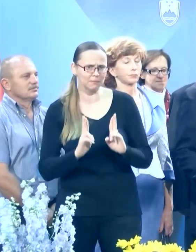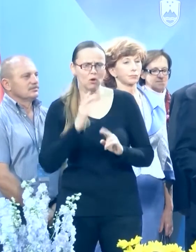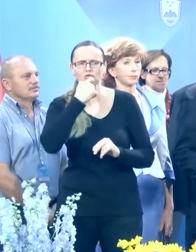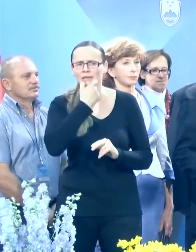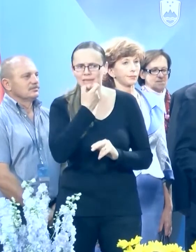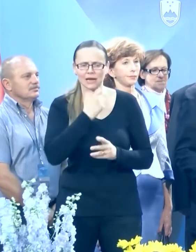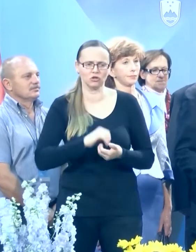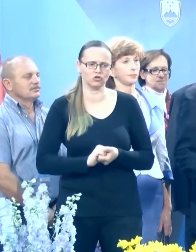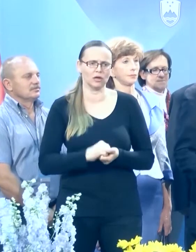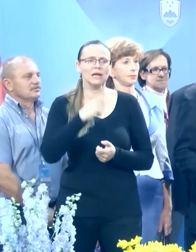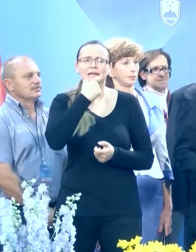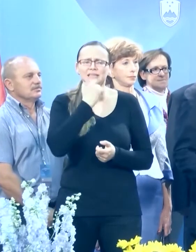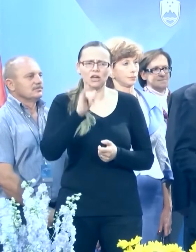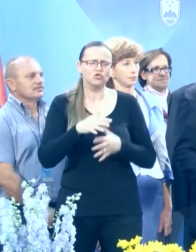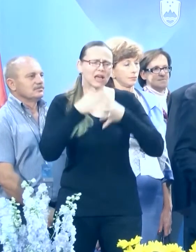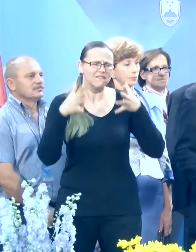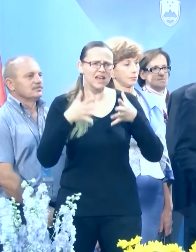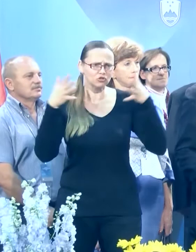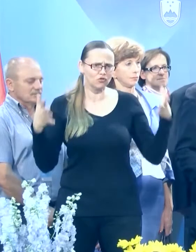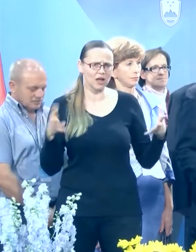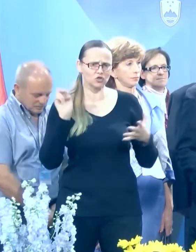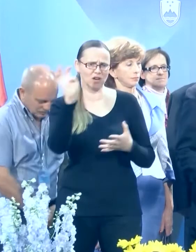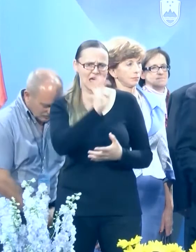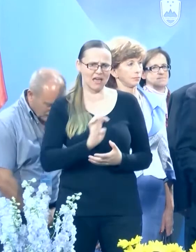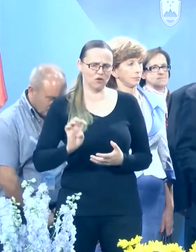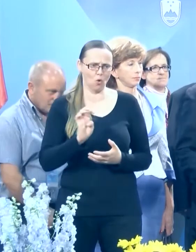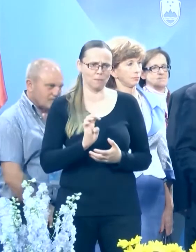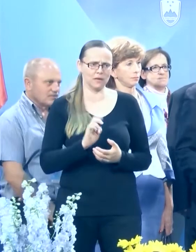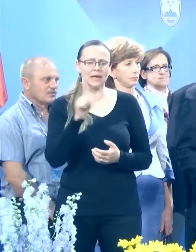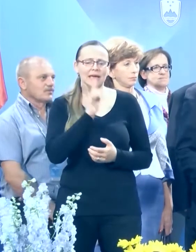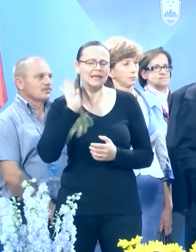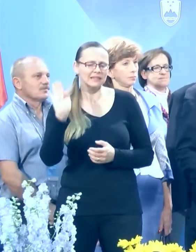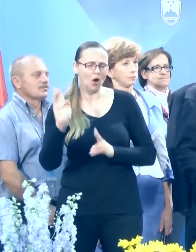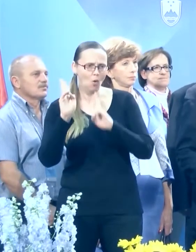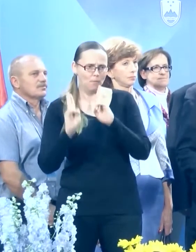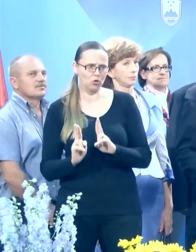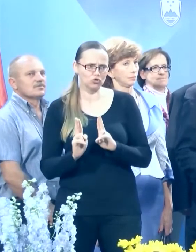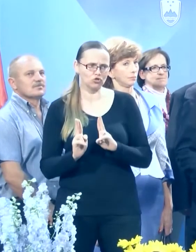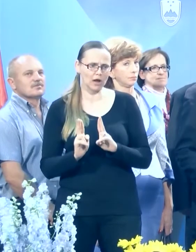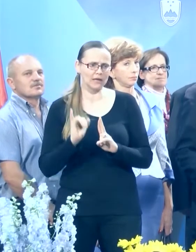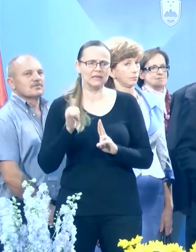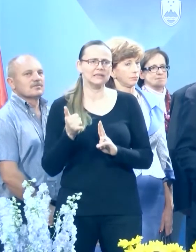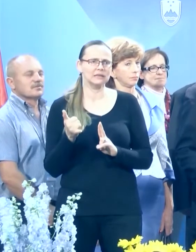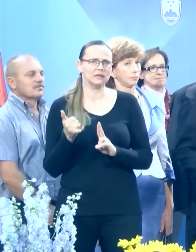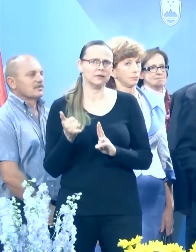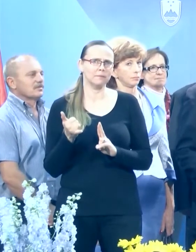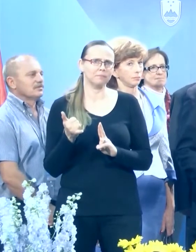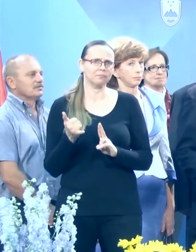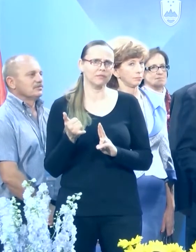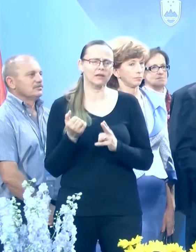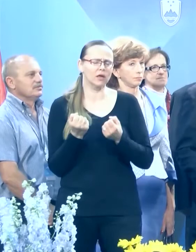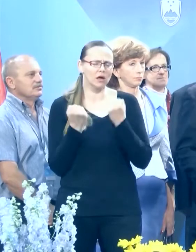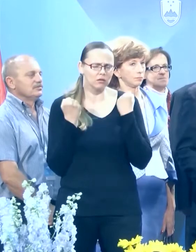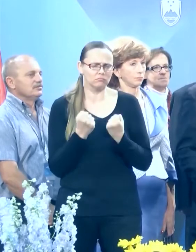starejših. Starejših je čedalje več v Evropi in njihov položaj se v bistvu drastično